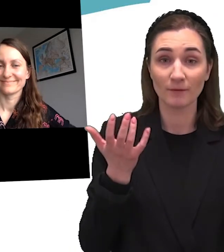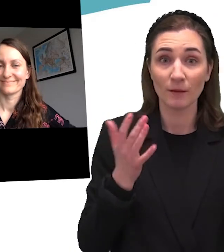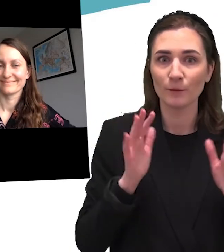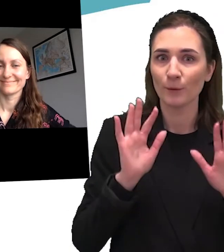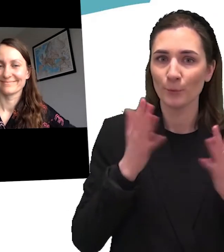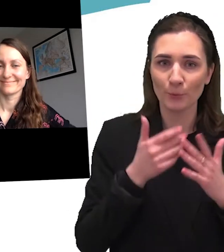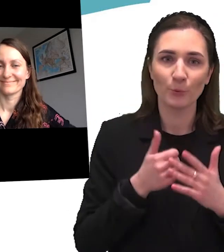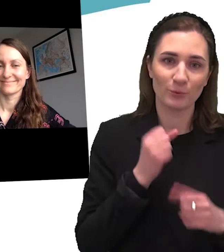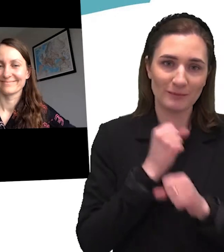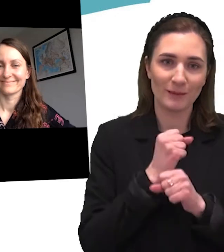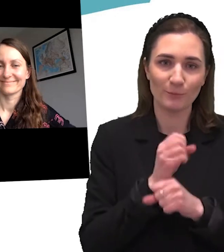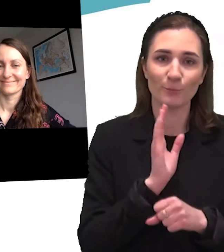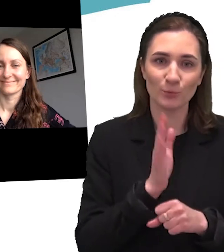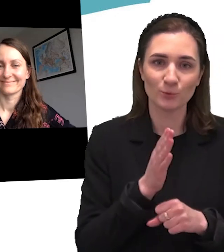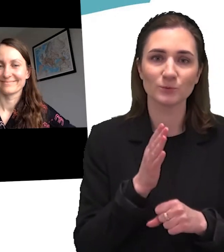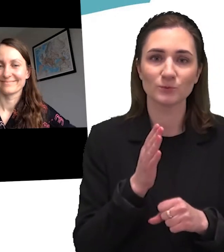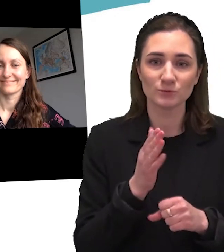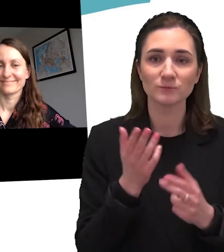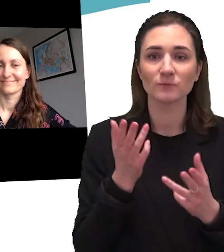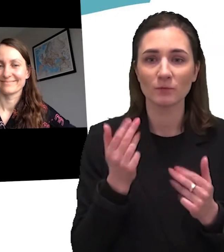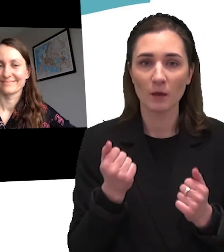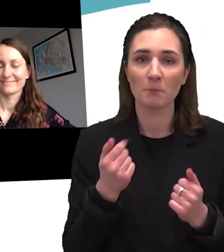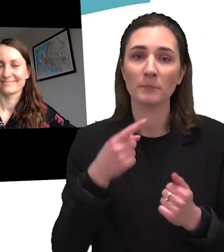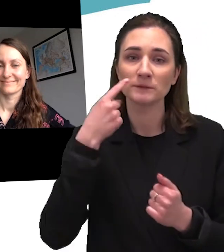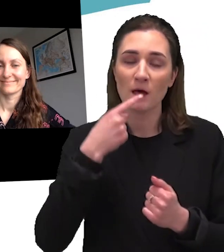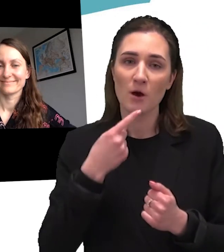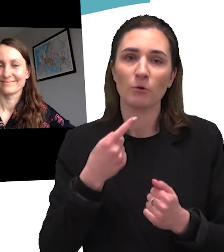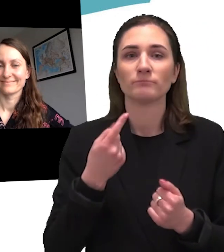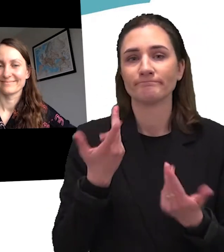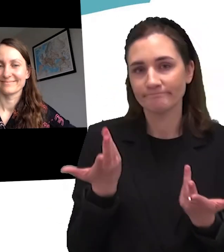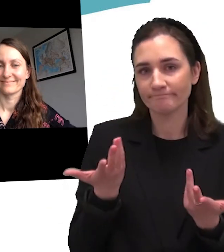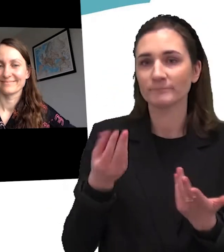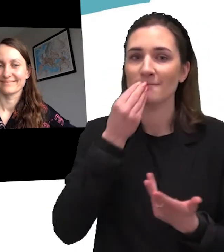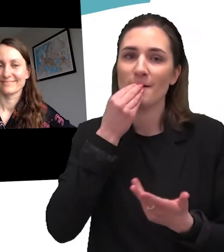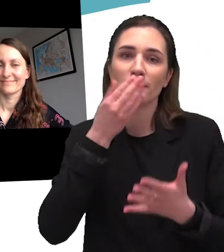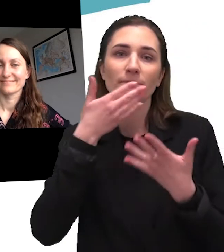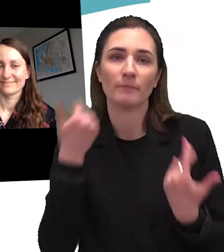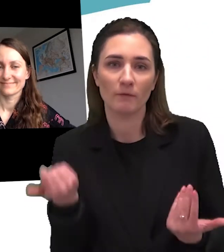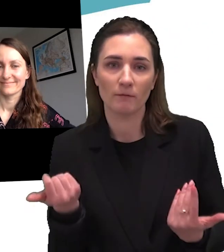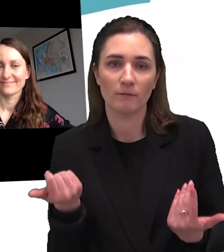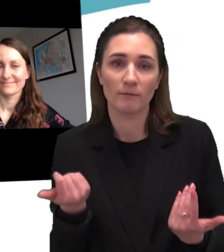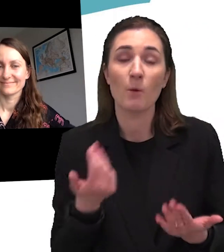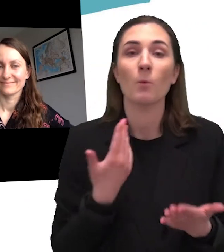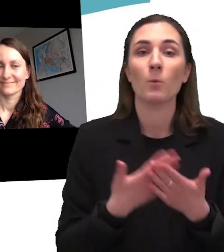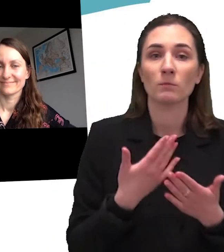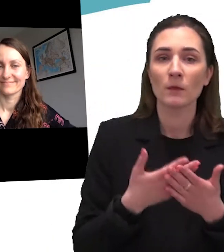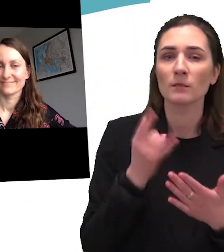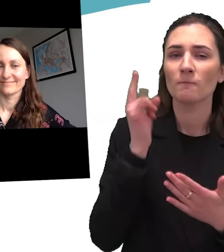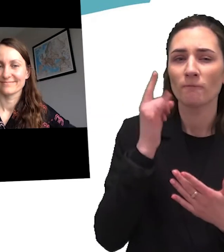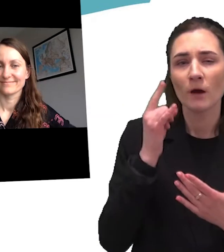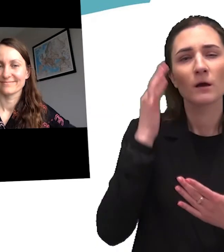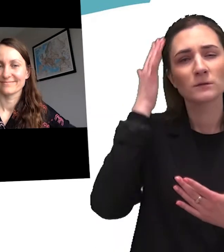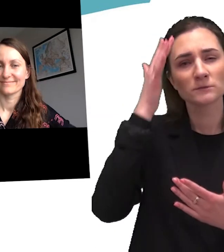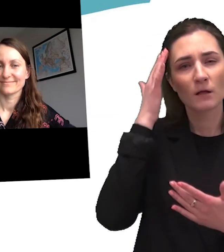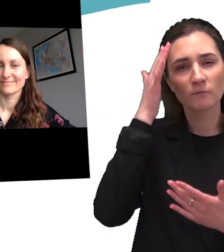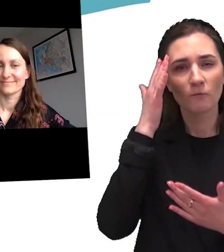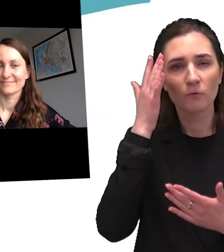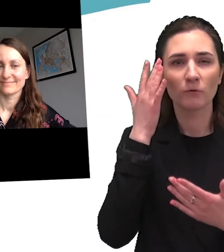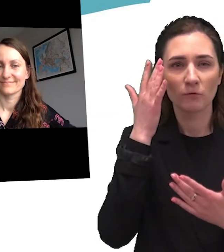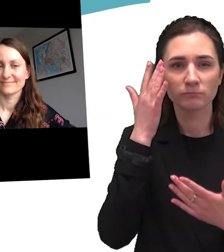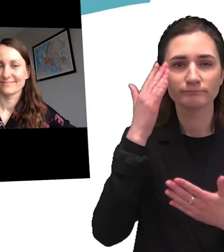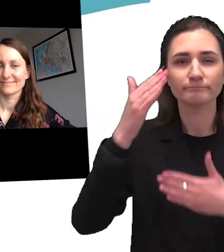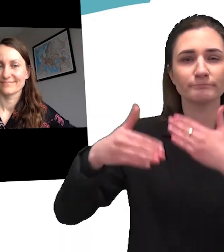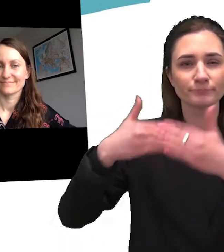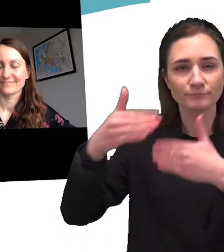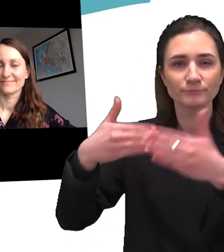čia įvyko? Tai jeigu taip darysi, tai ir tada sako, tai va, nevalgo. Todėl, kad vaiko